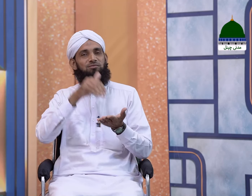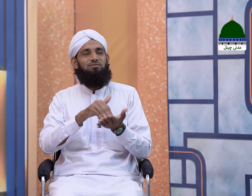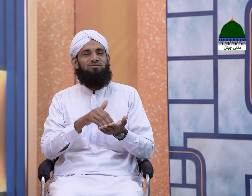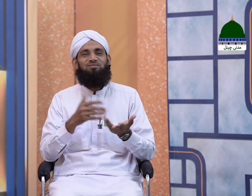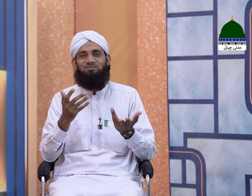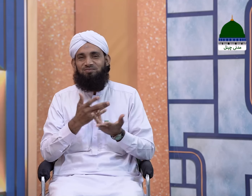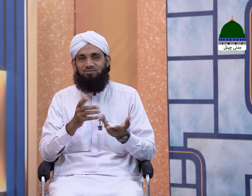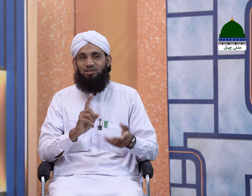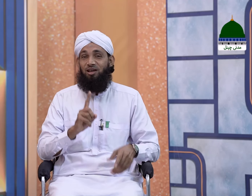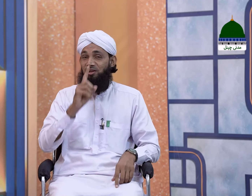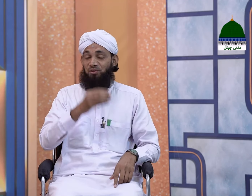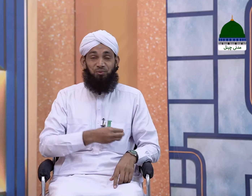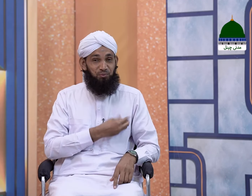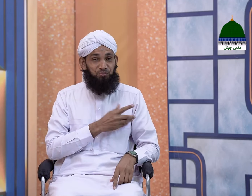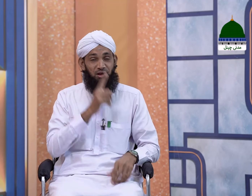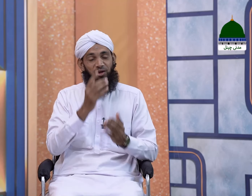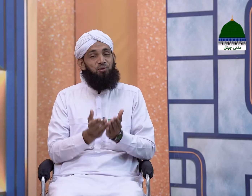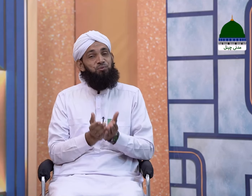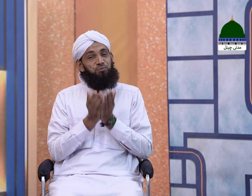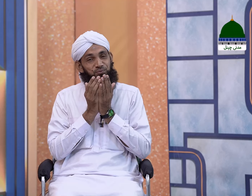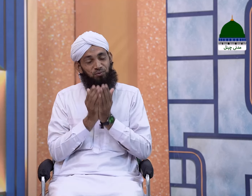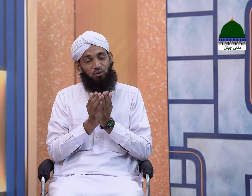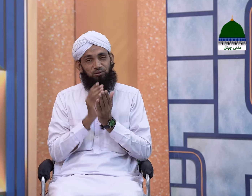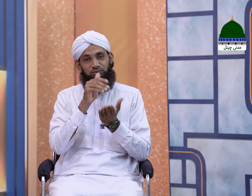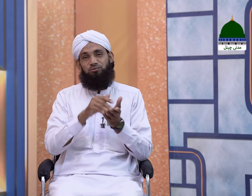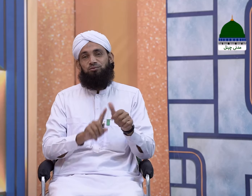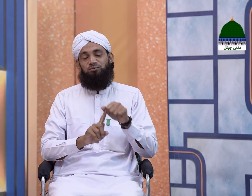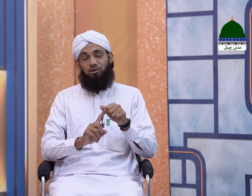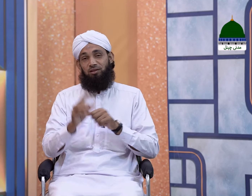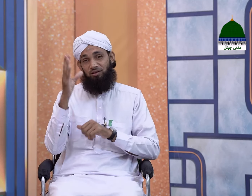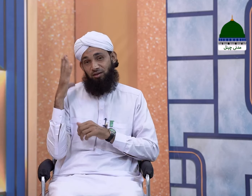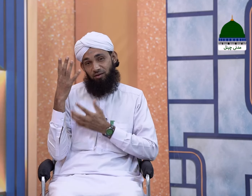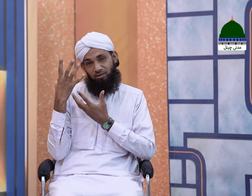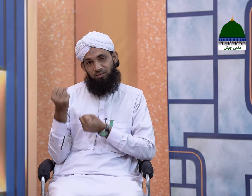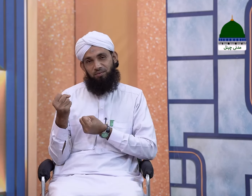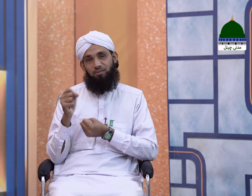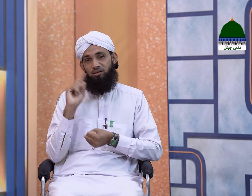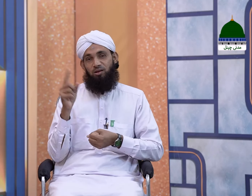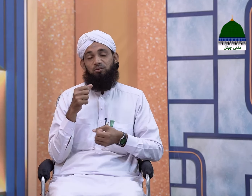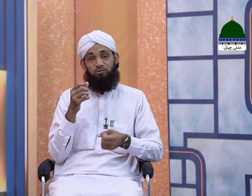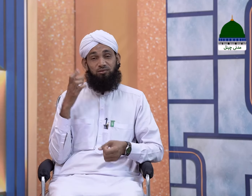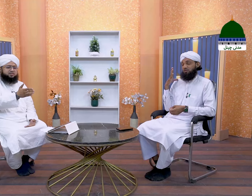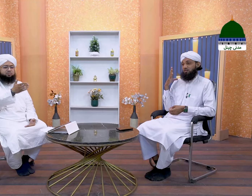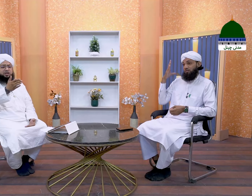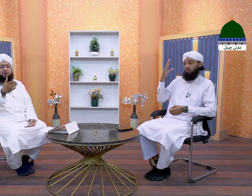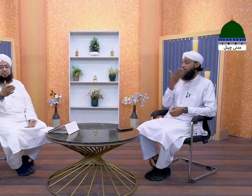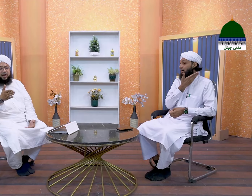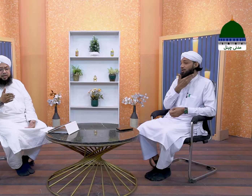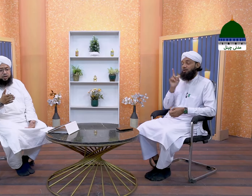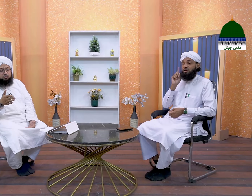کہ اللہ پاک سے، اللہ پاک کی رضا حاصل کر سکے، ثواب حاصل کر سکے۔ تو زیادہ ثواب کب ملے گا؟ جب مسلمان بھائی،